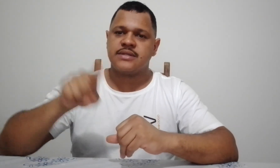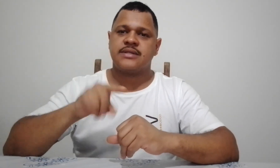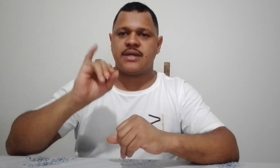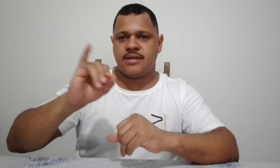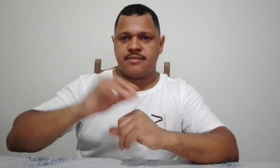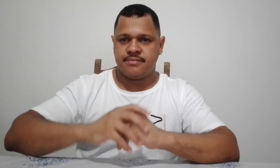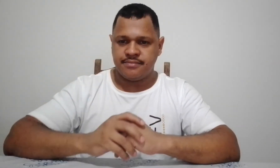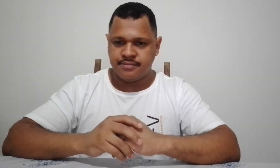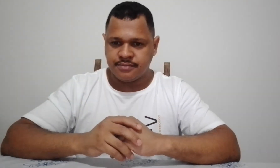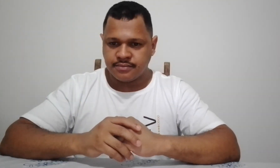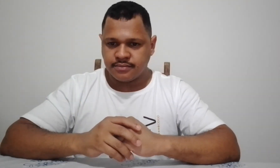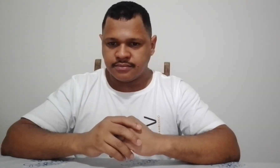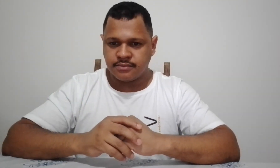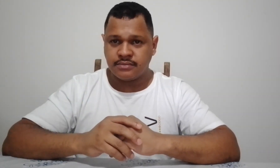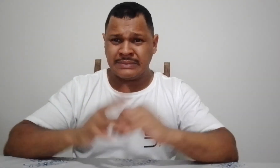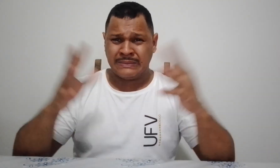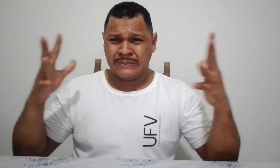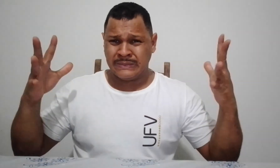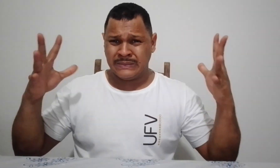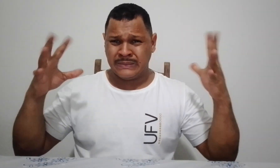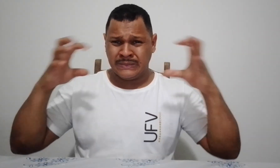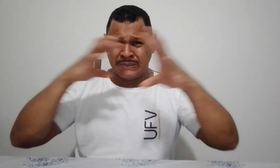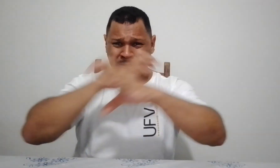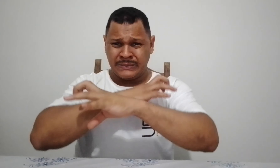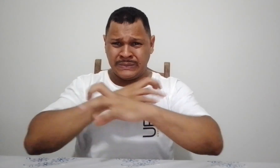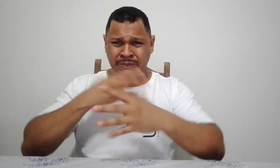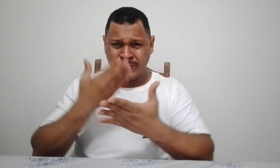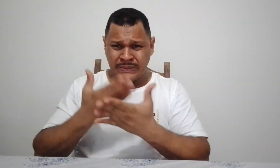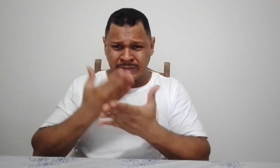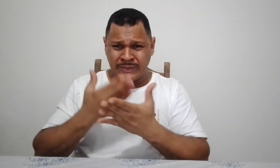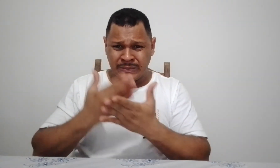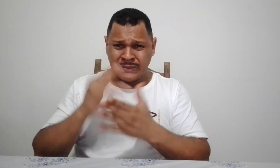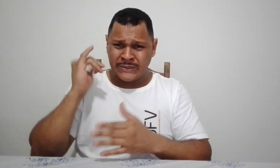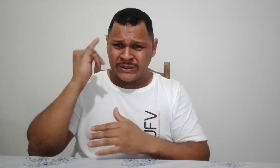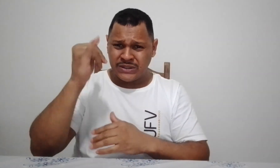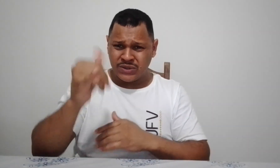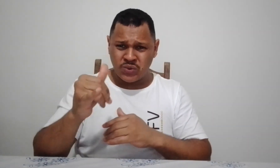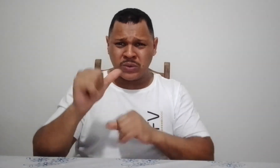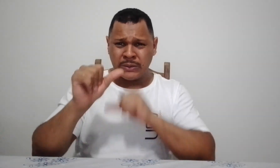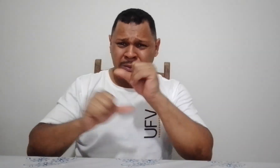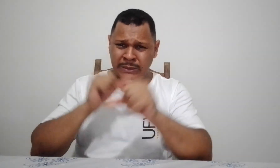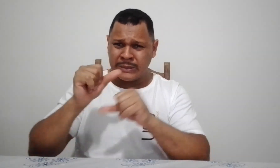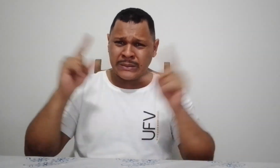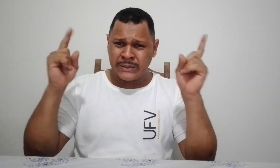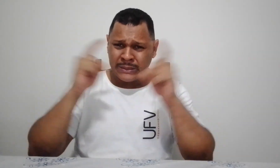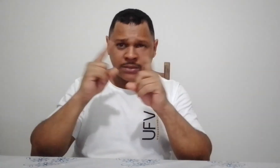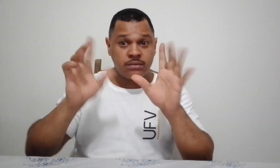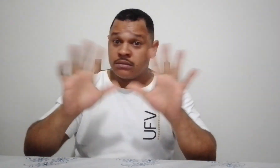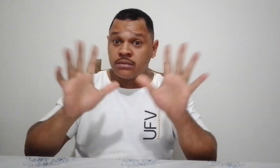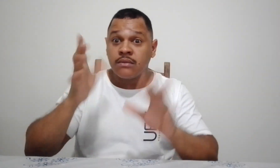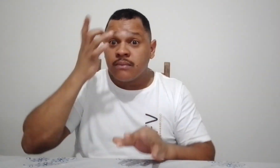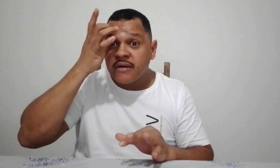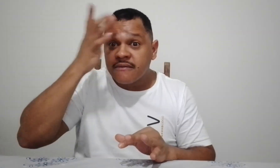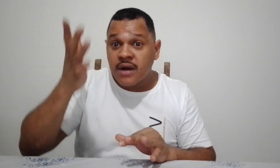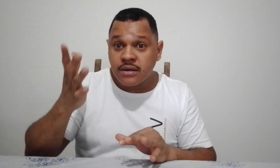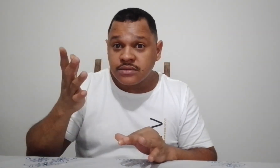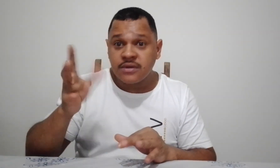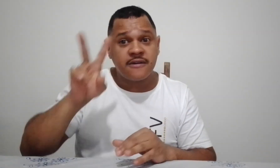gente acha que fica complicado quando começa a estudar circuito de corrente alternada, fica mais simples, tudo vira V igual a